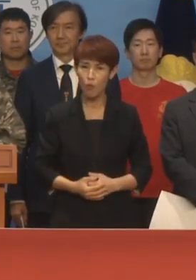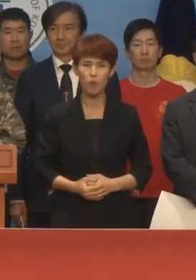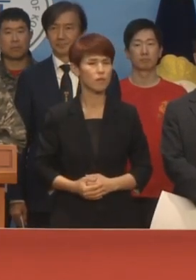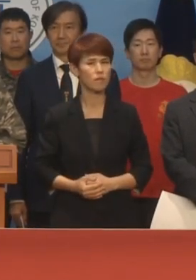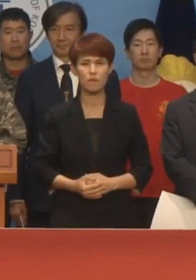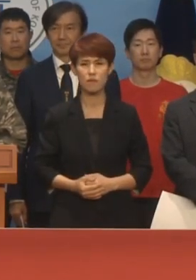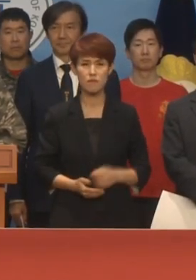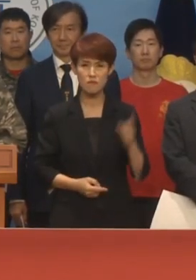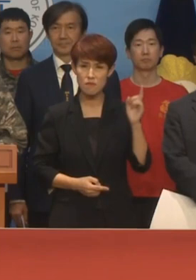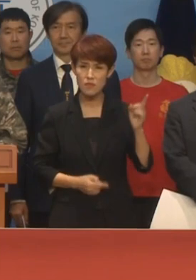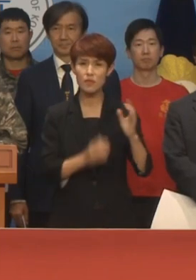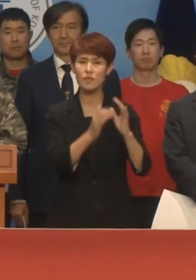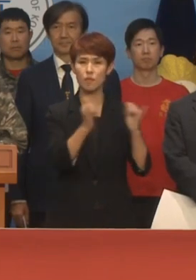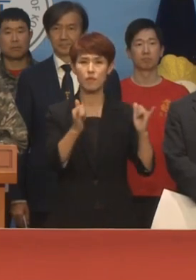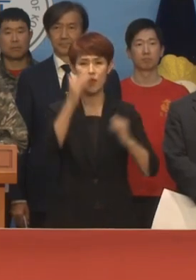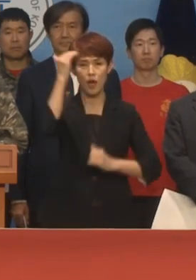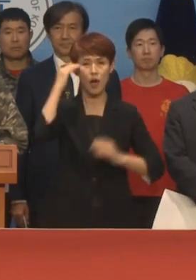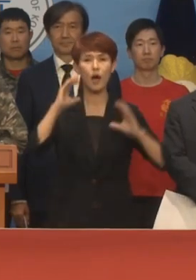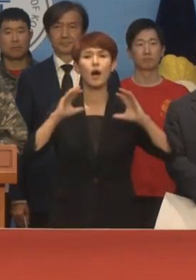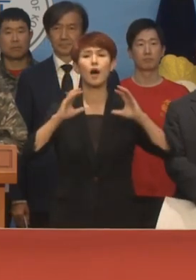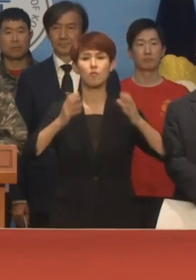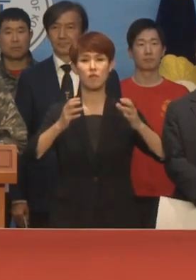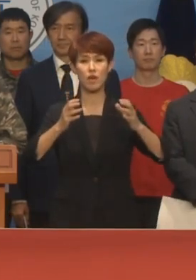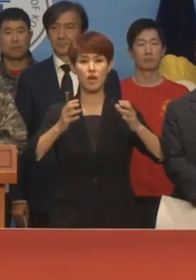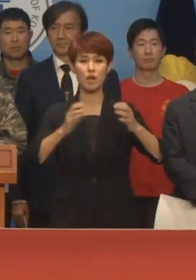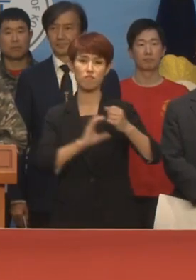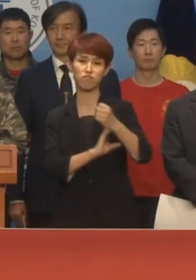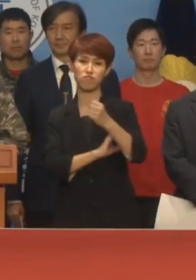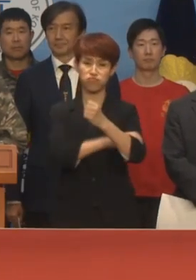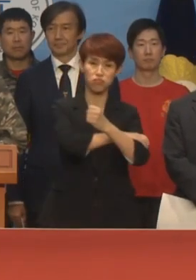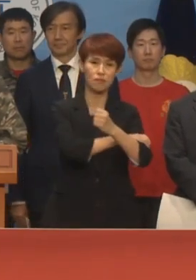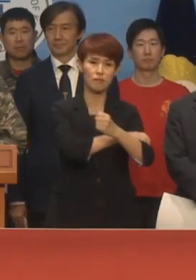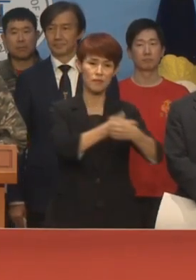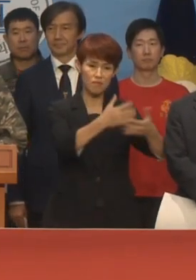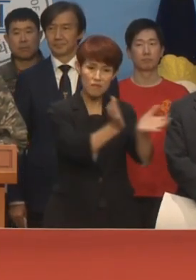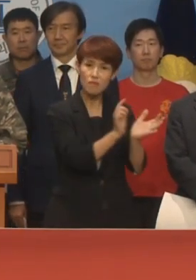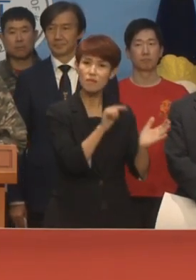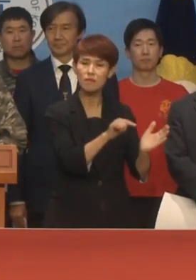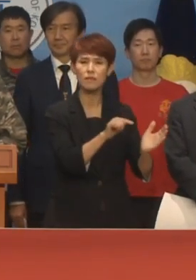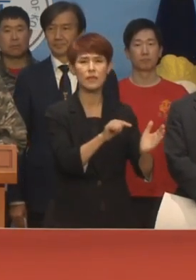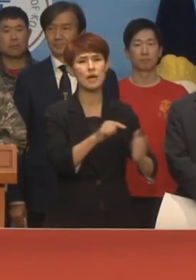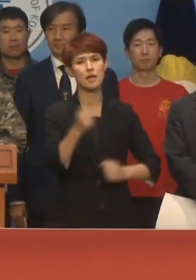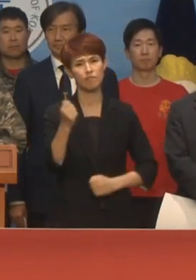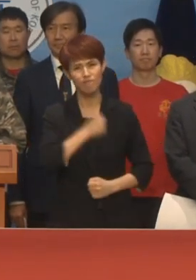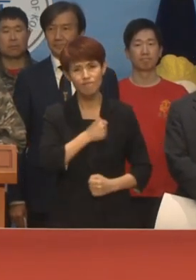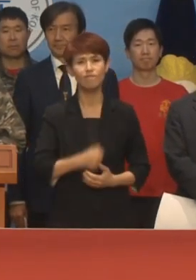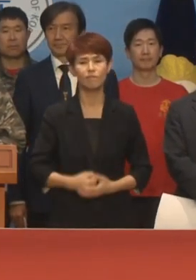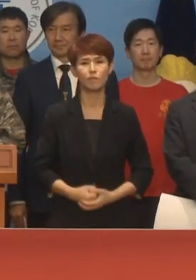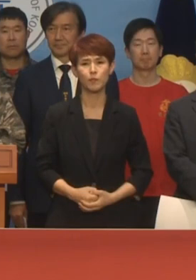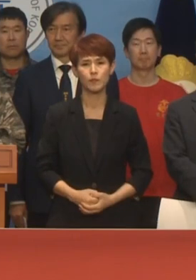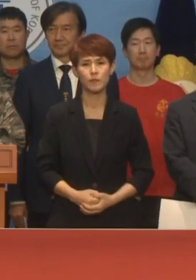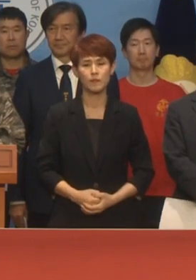이런 자들이 대한민국의 집권 세력이라는 것이 개탄스럽습니다.